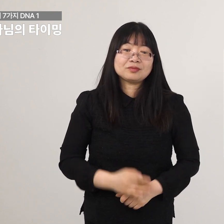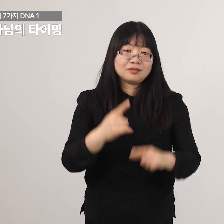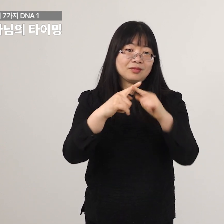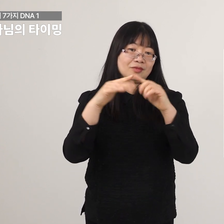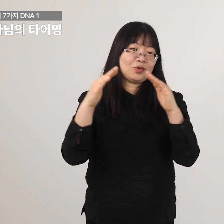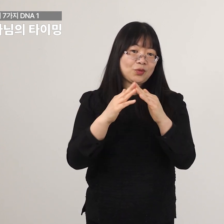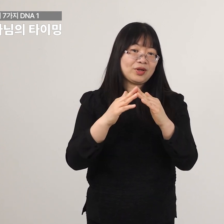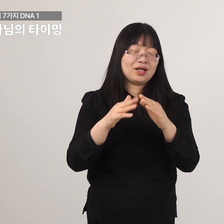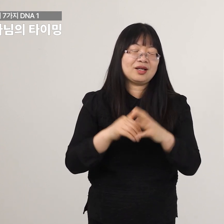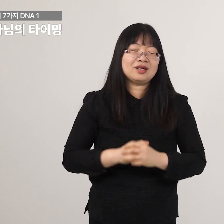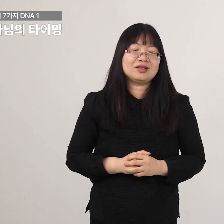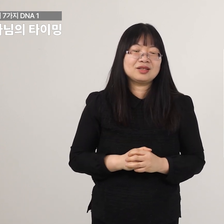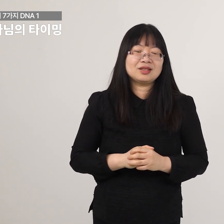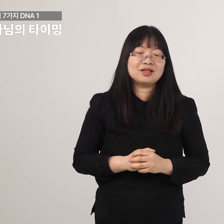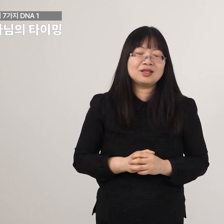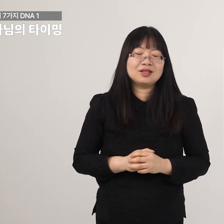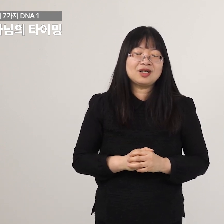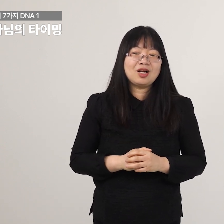교회가